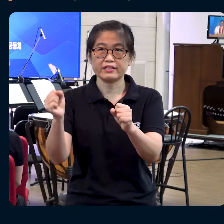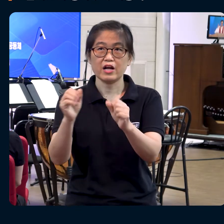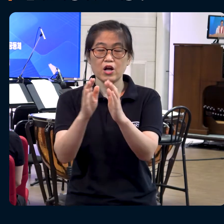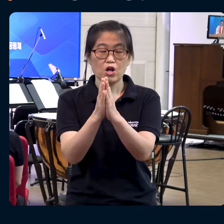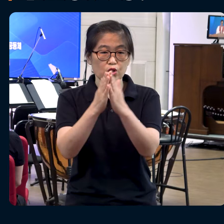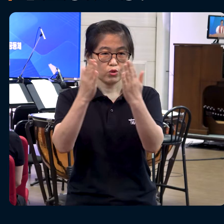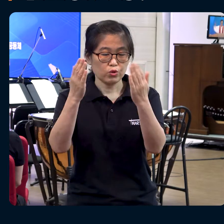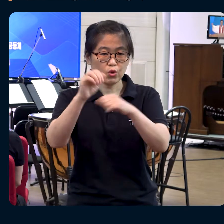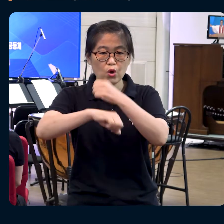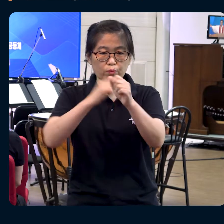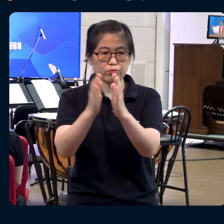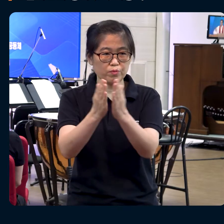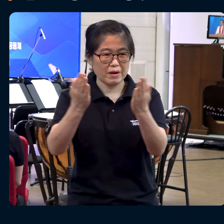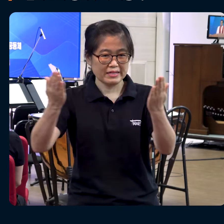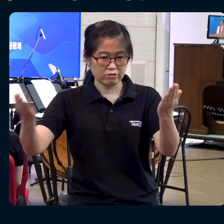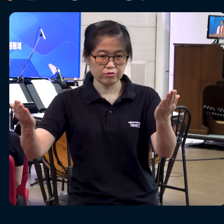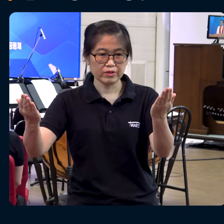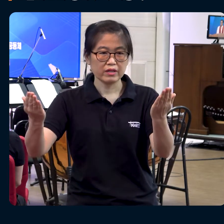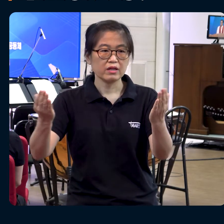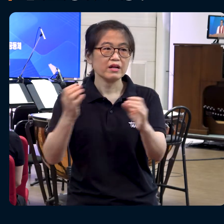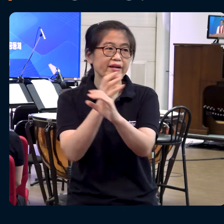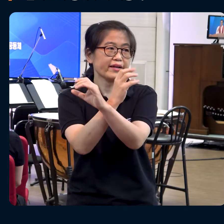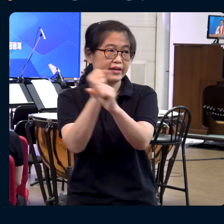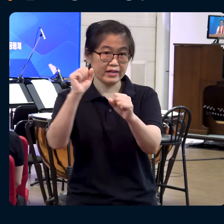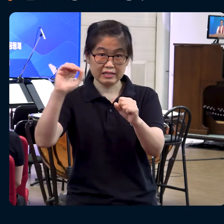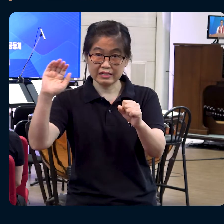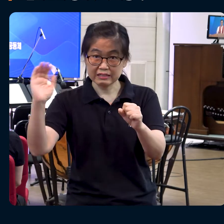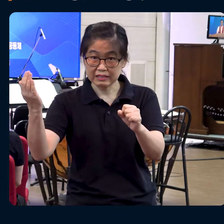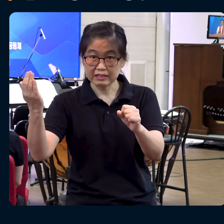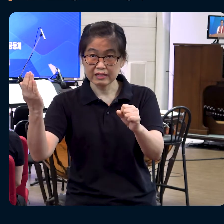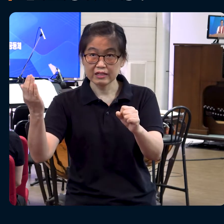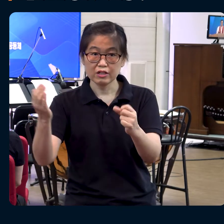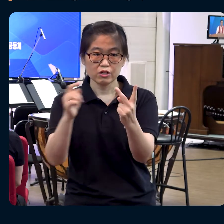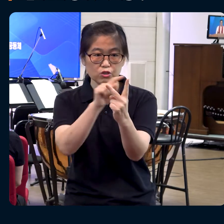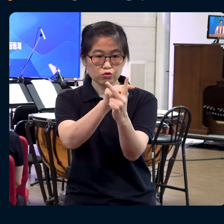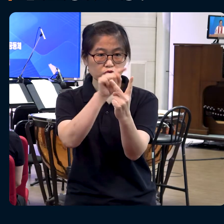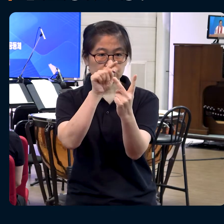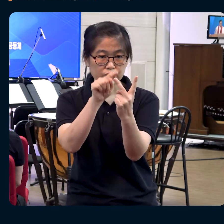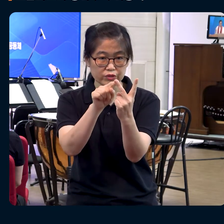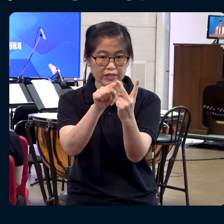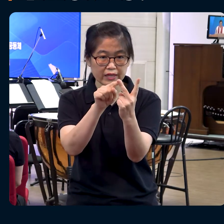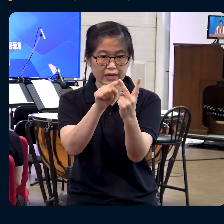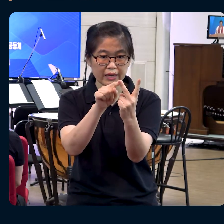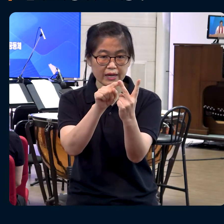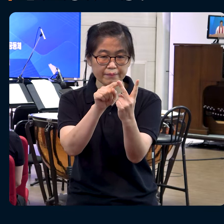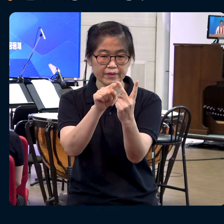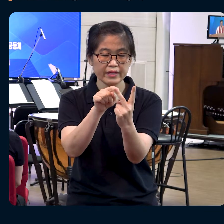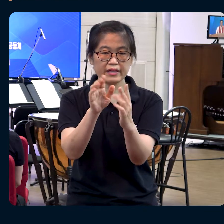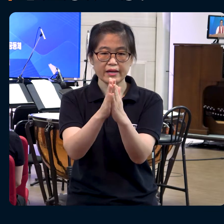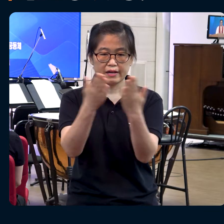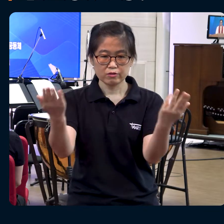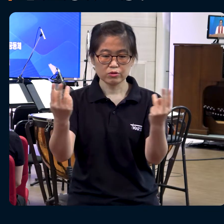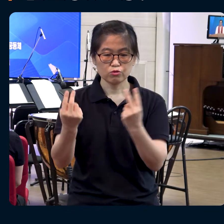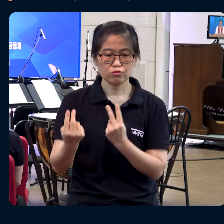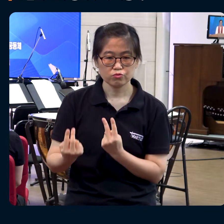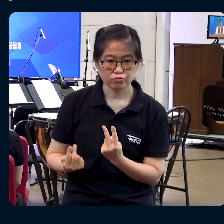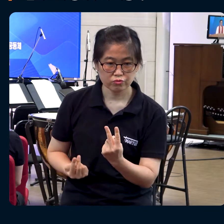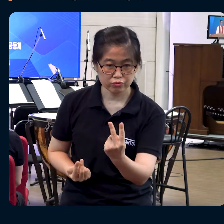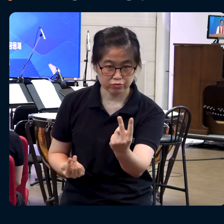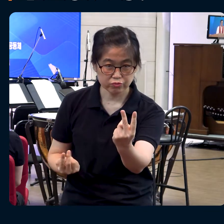때 동물을 쪼개가지고 벌려놓고 계약을 한 두 사람이 그 사이를 함께